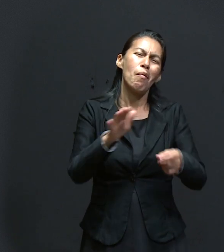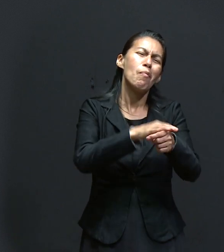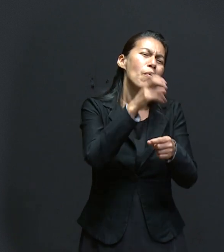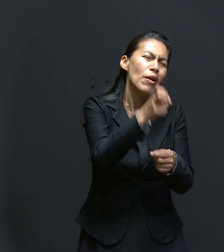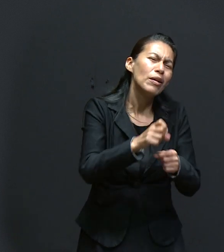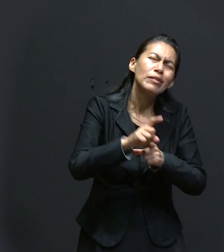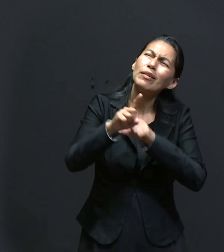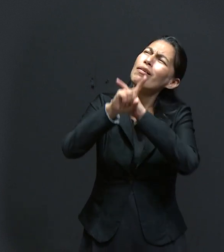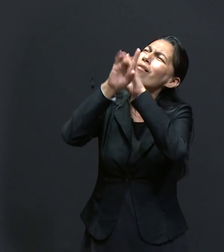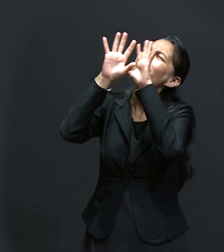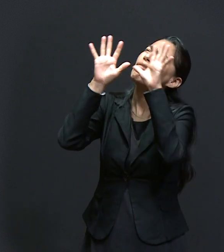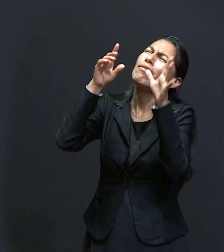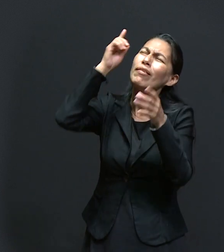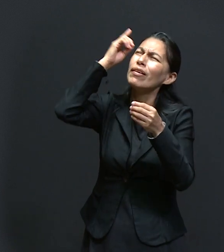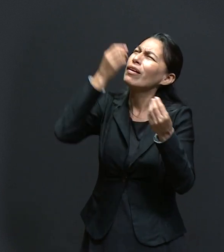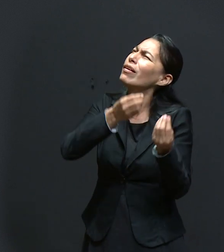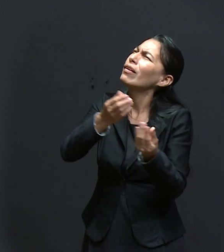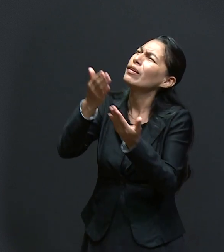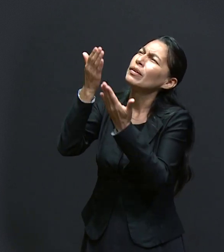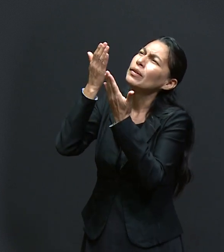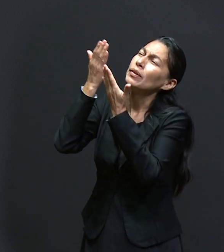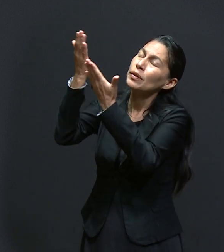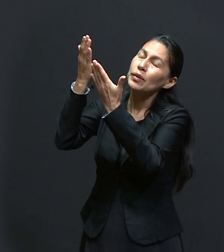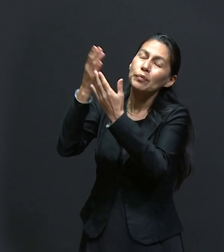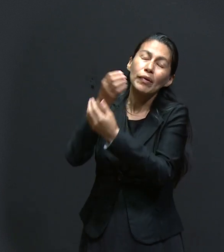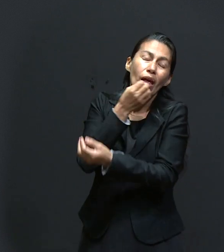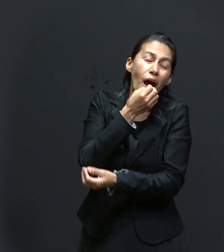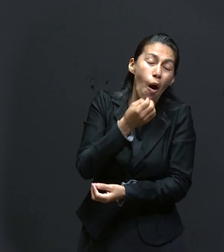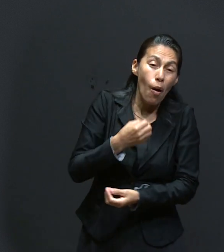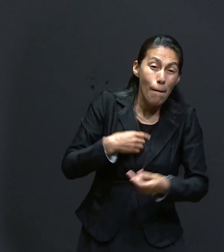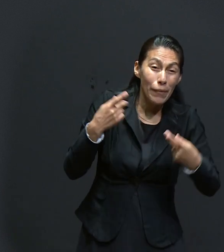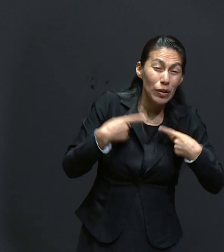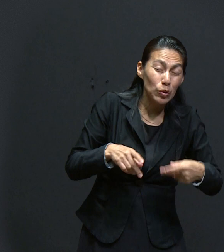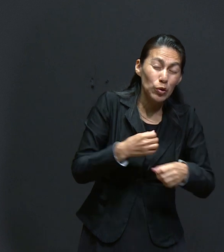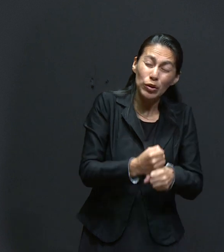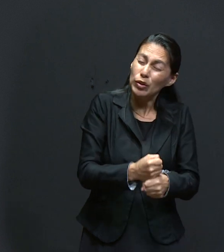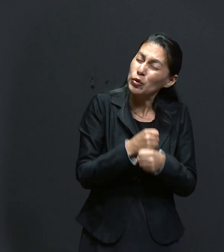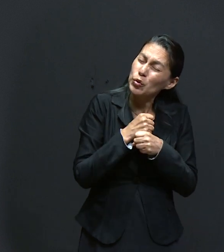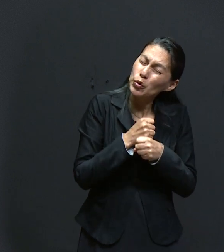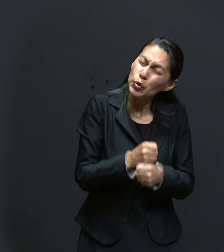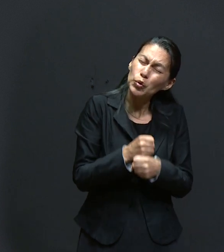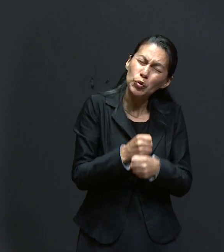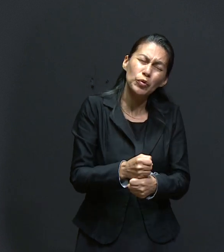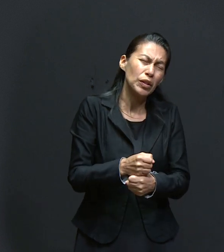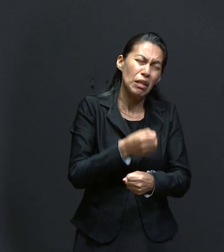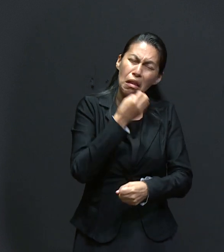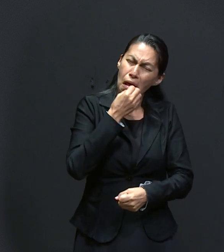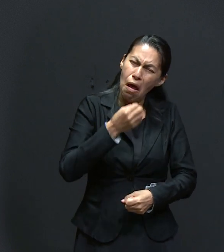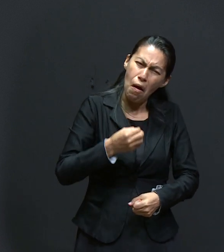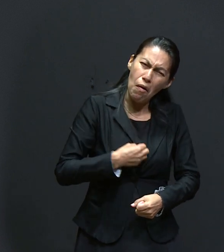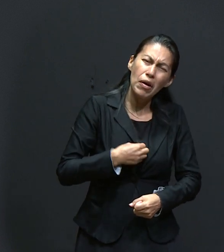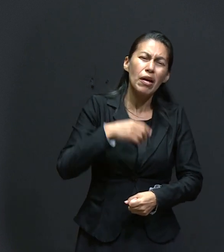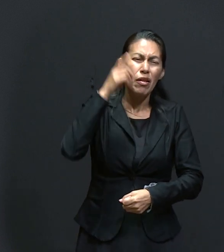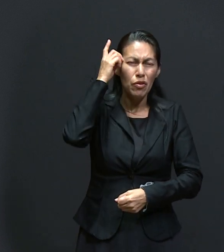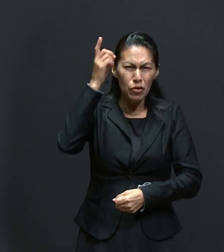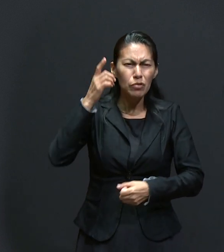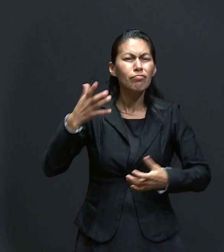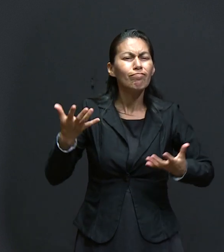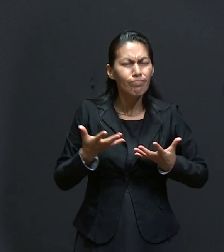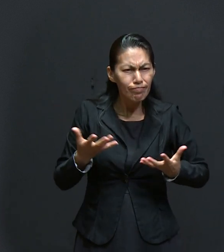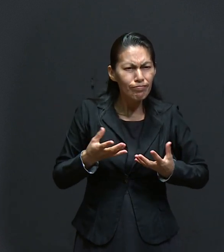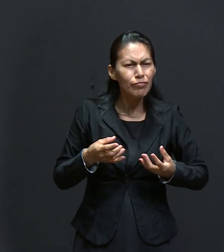y debemos dar gloria a dios por lo que en medio del dolor y el sufrimiento dios está actuando a través de sus